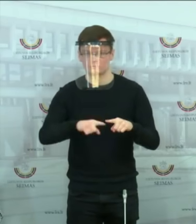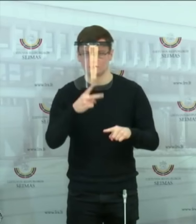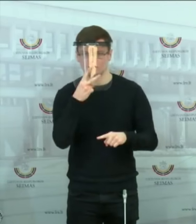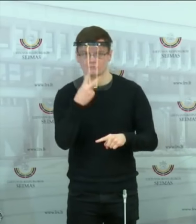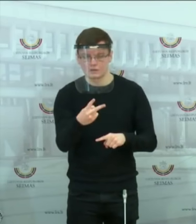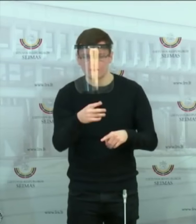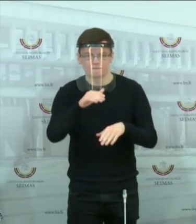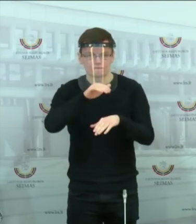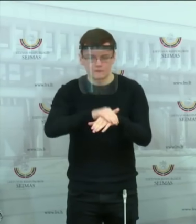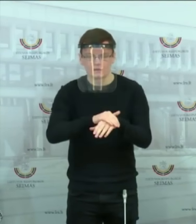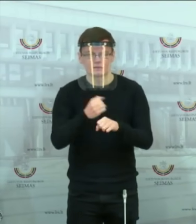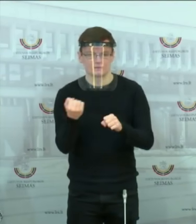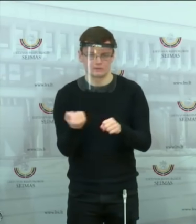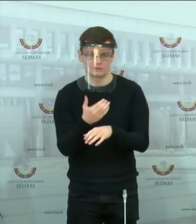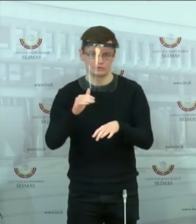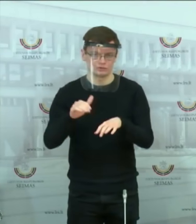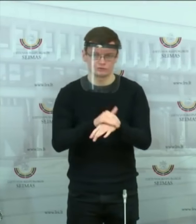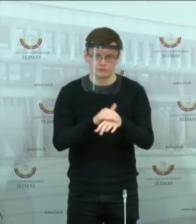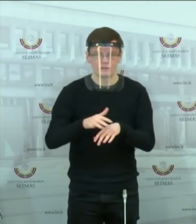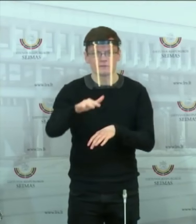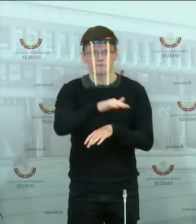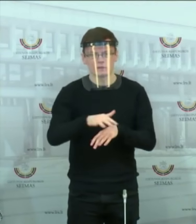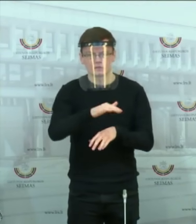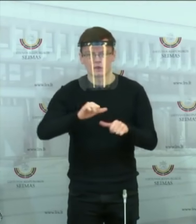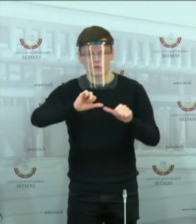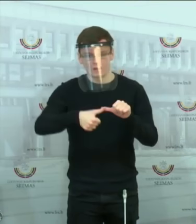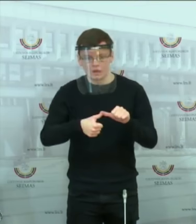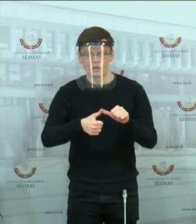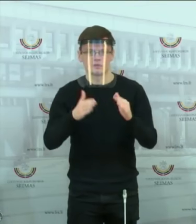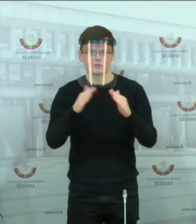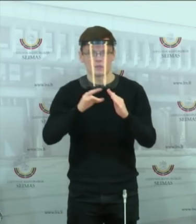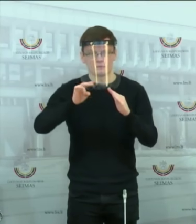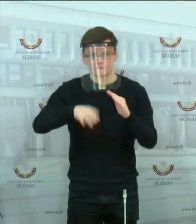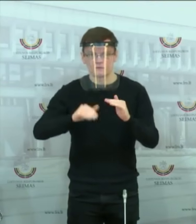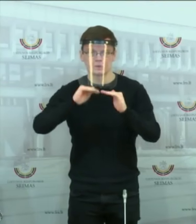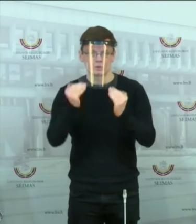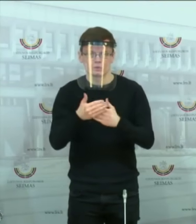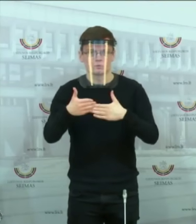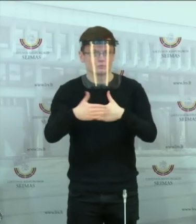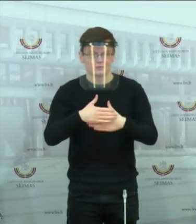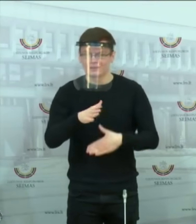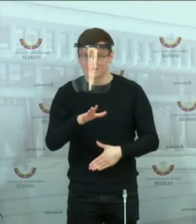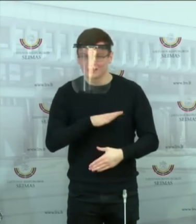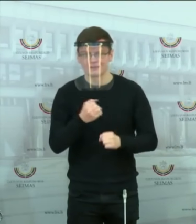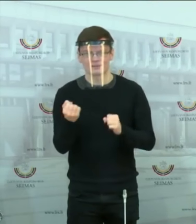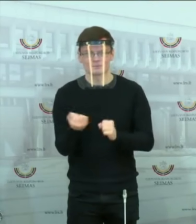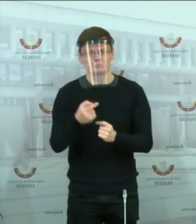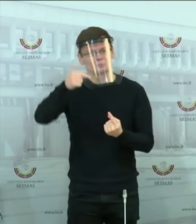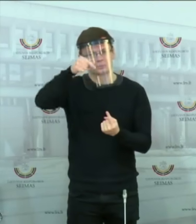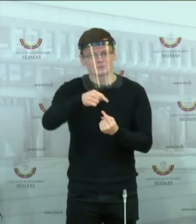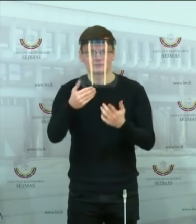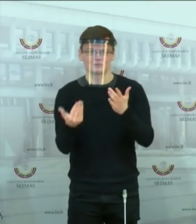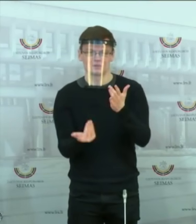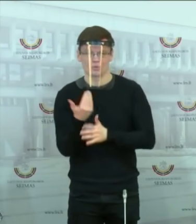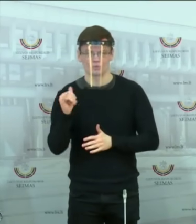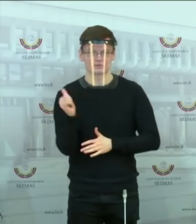į tai, kas vyksta, nes visuomenė, žinai, nesėdės uždaryta, mes, kaip ir sakiau, turim prisitaikyti prie tų naujų sąlygų ir panašu, kad